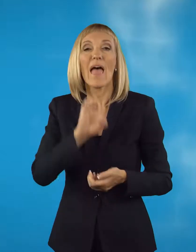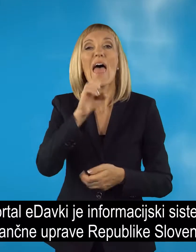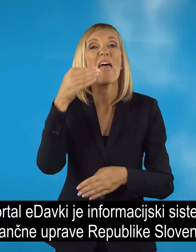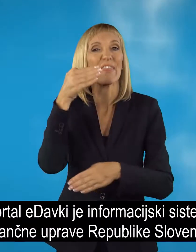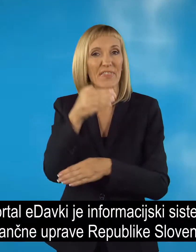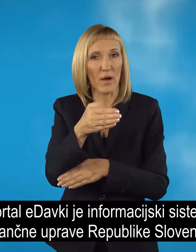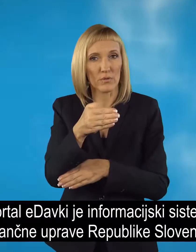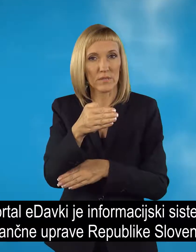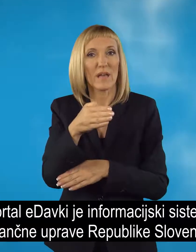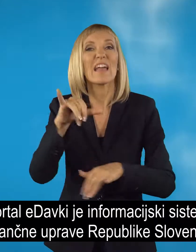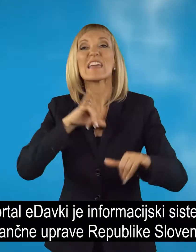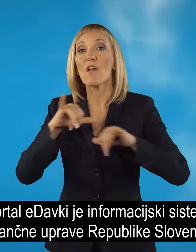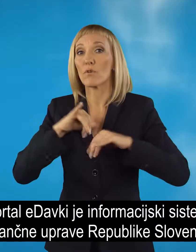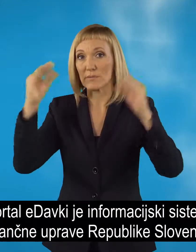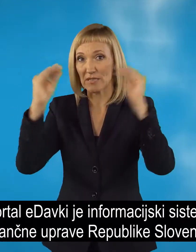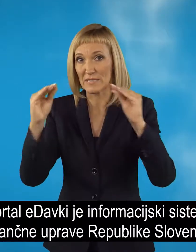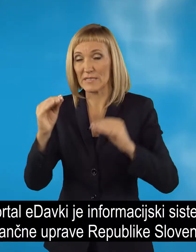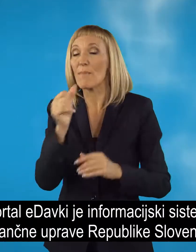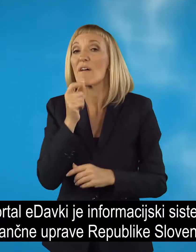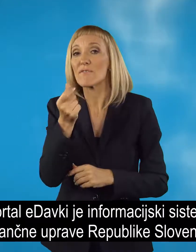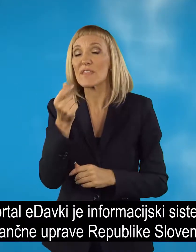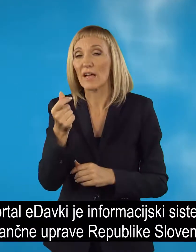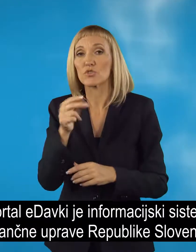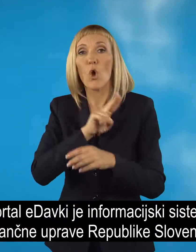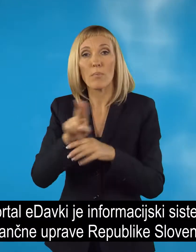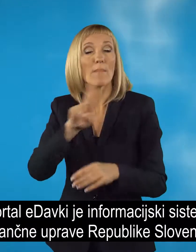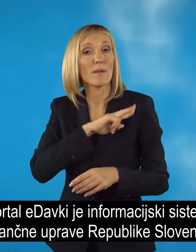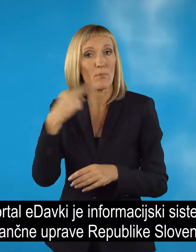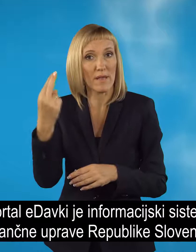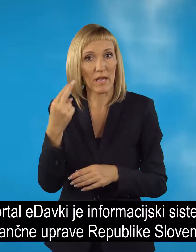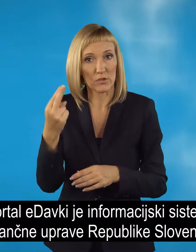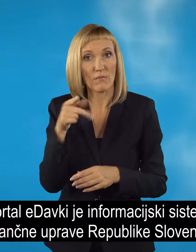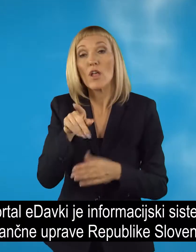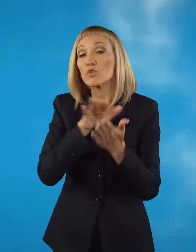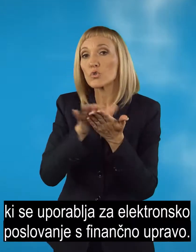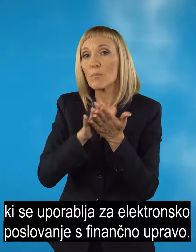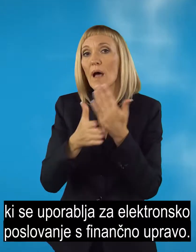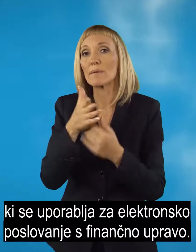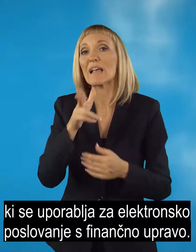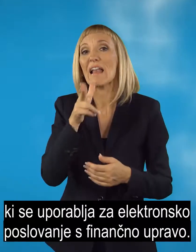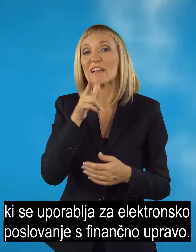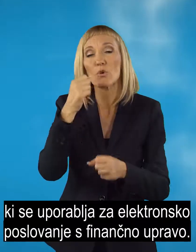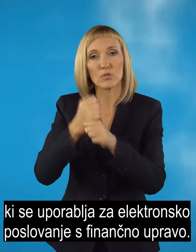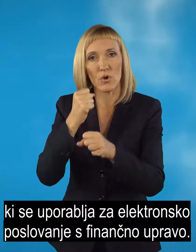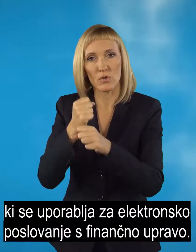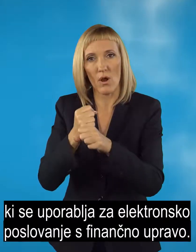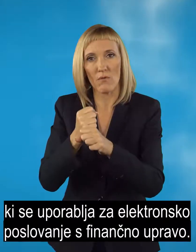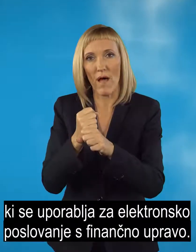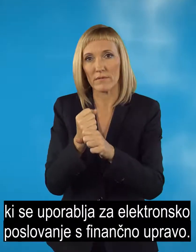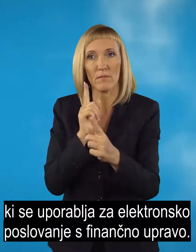Portal E-davki je informacijski sistem Finančne uprave Republike Slovenije, ki se uporablja za elektronsko poslovanje s